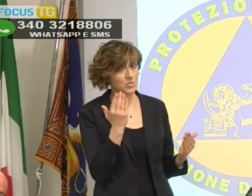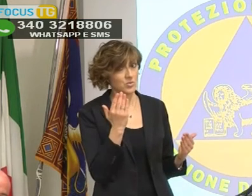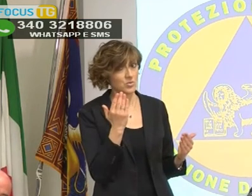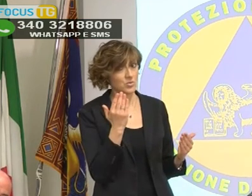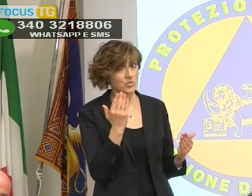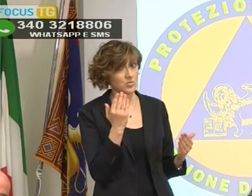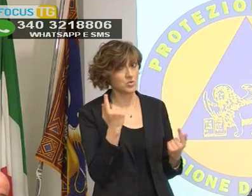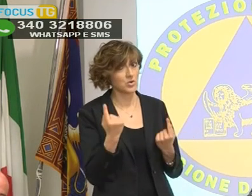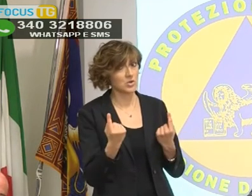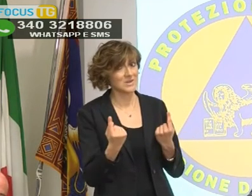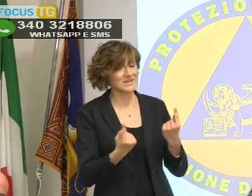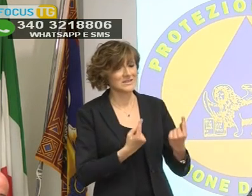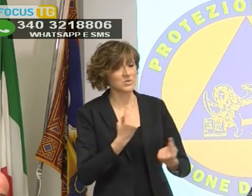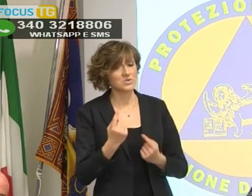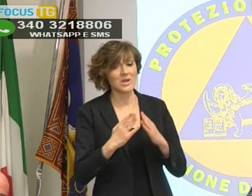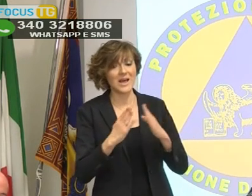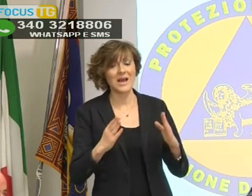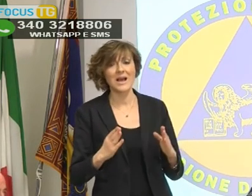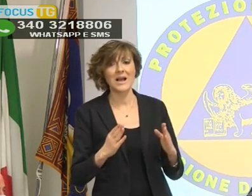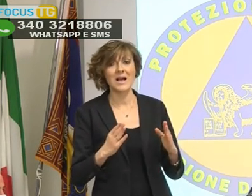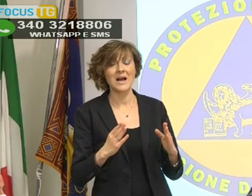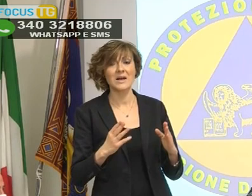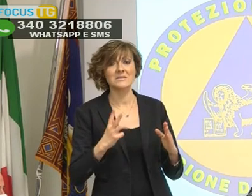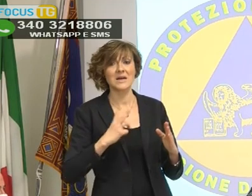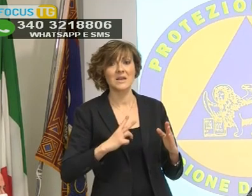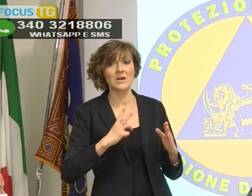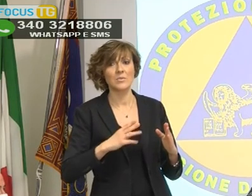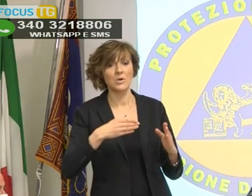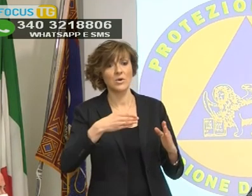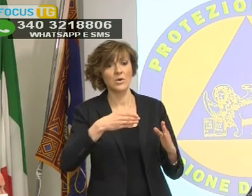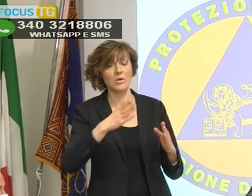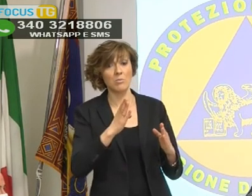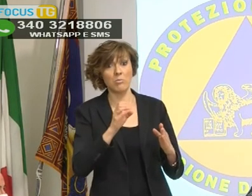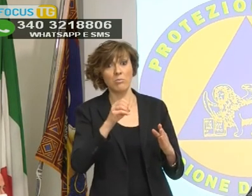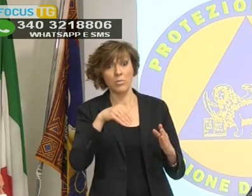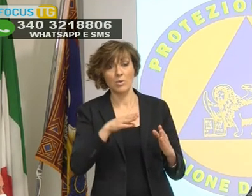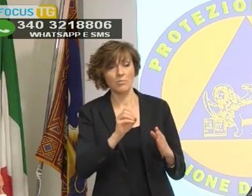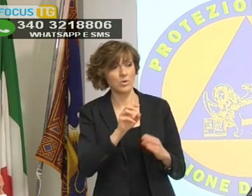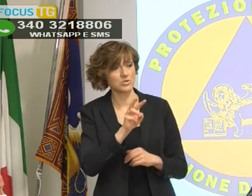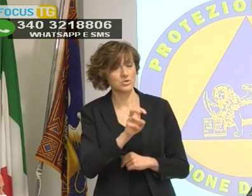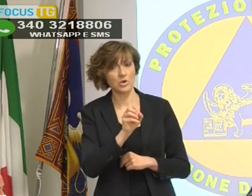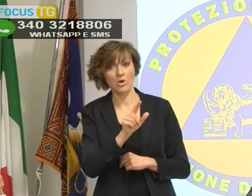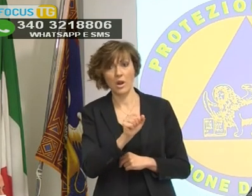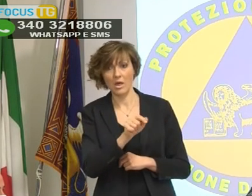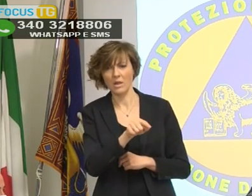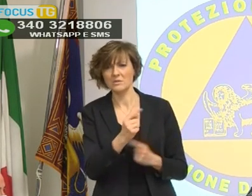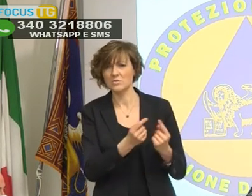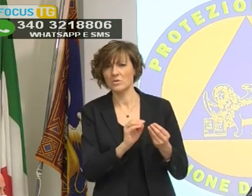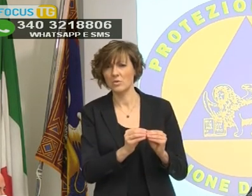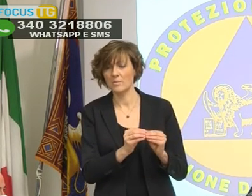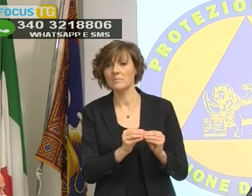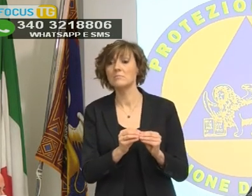com'è la situazione alla casa di riposo Bombozzola, di Ferra di Bombozzola. Solino. Bombozzola di Ferra di Solino. Ma guarda, assolutamente